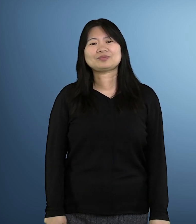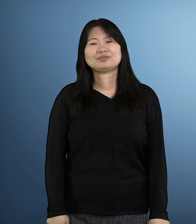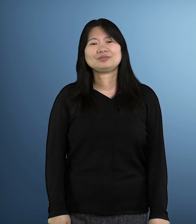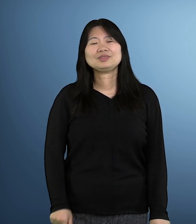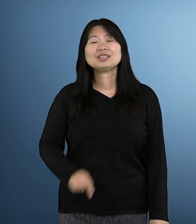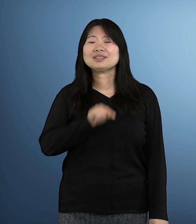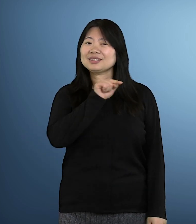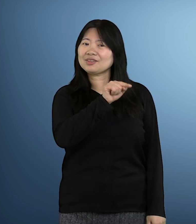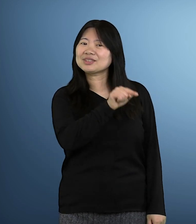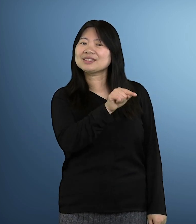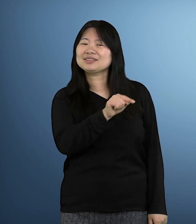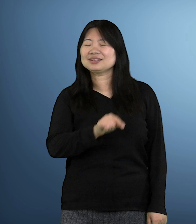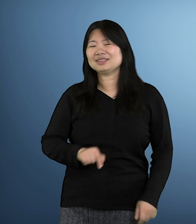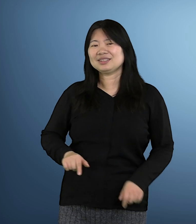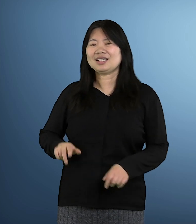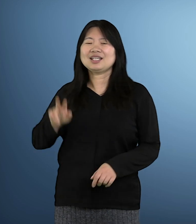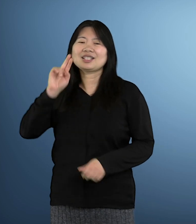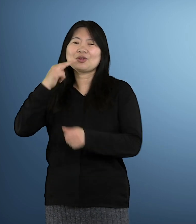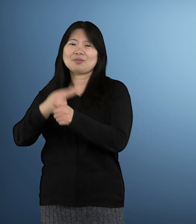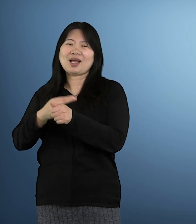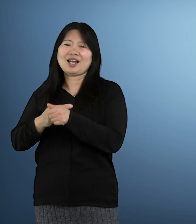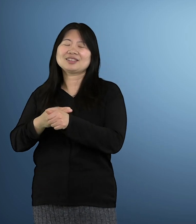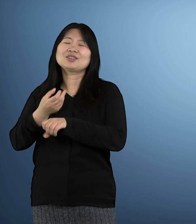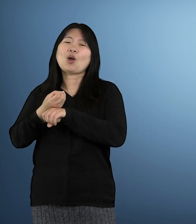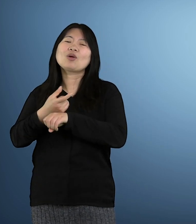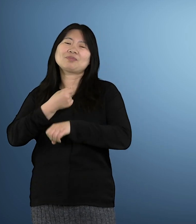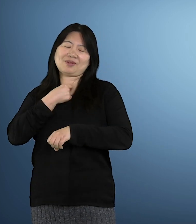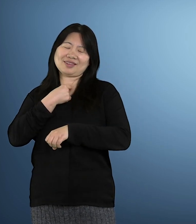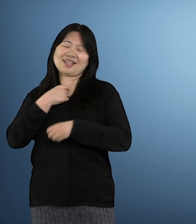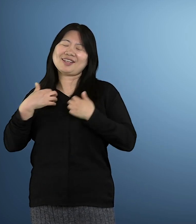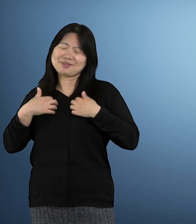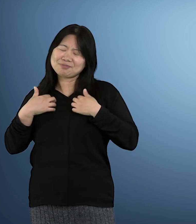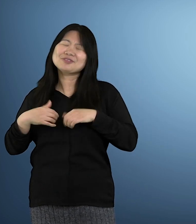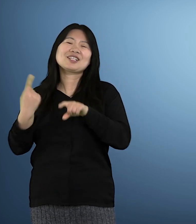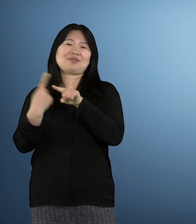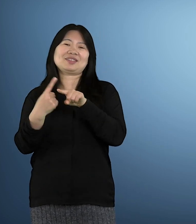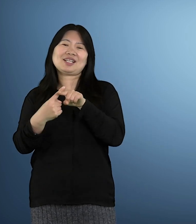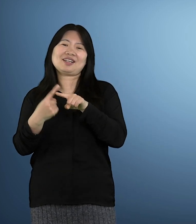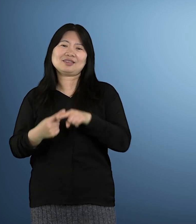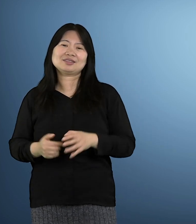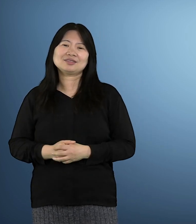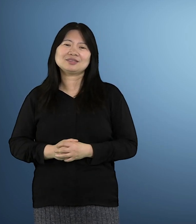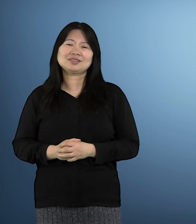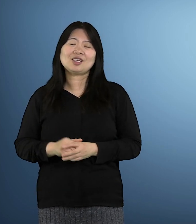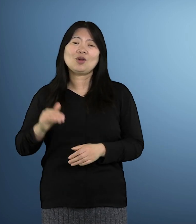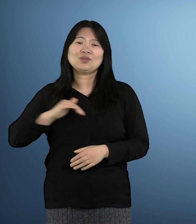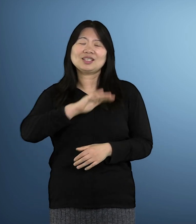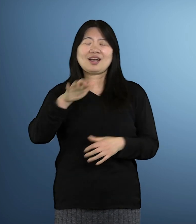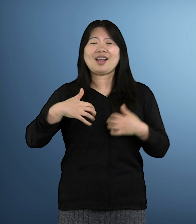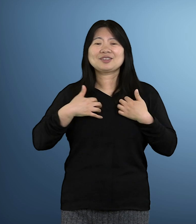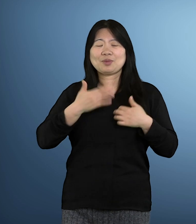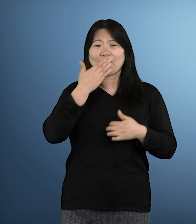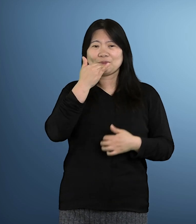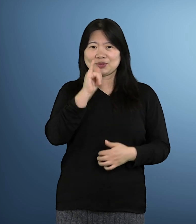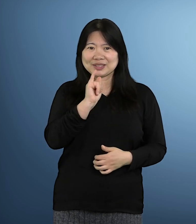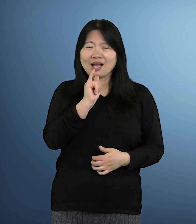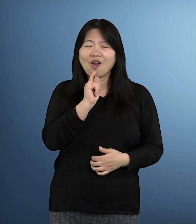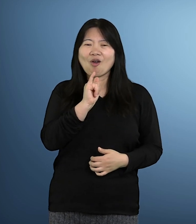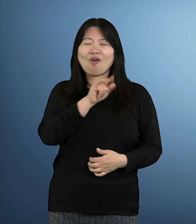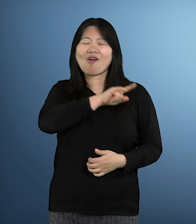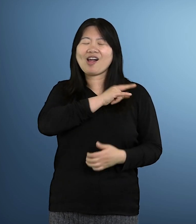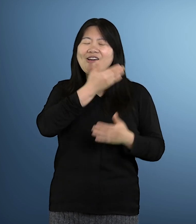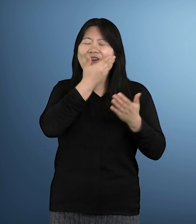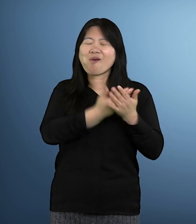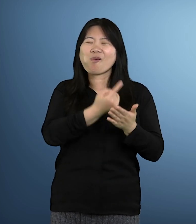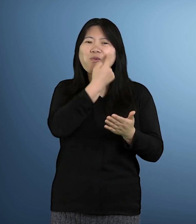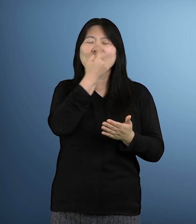사도 바울이 말하고 싶었던 기쁨이에요. 그 기쁨이, 그러니까 우리가 기뻐할 수 있는 가장